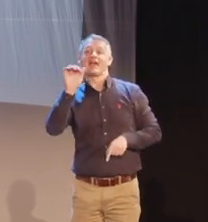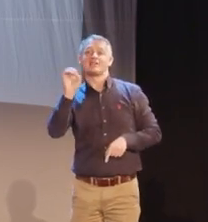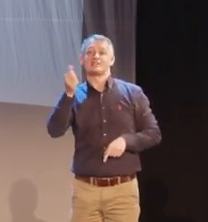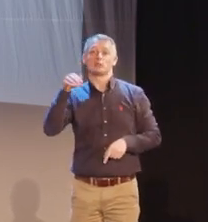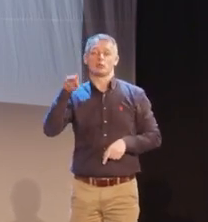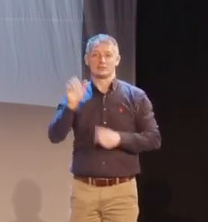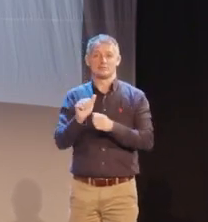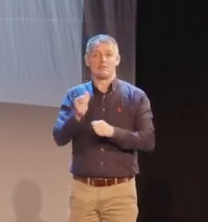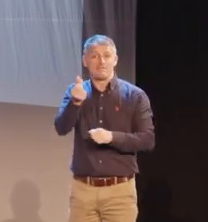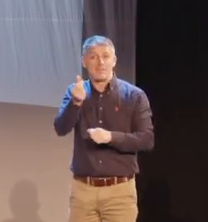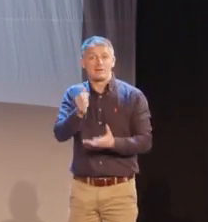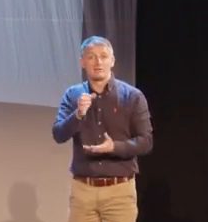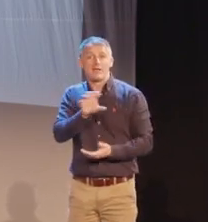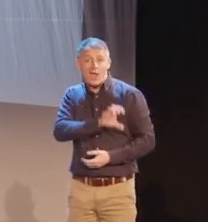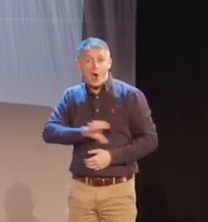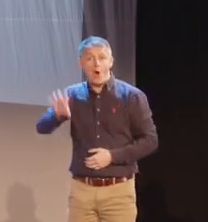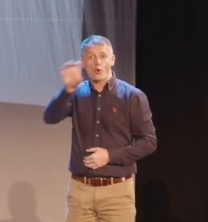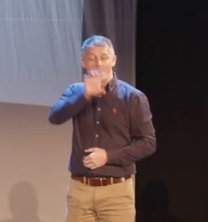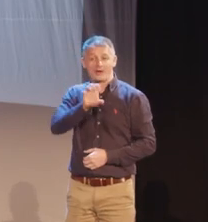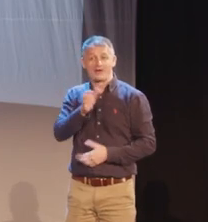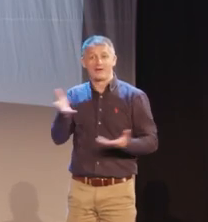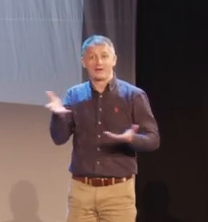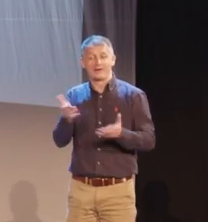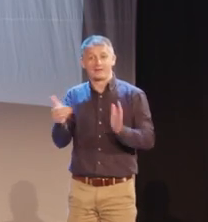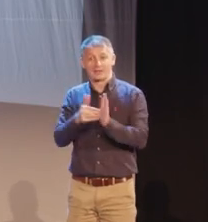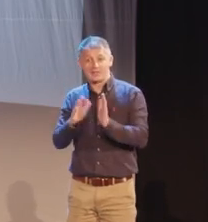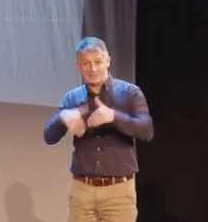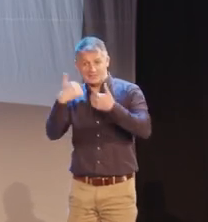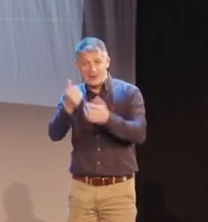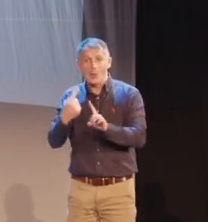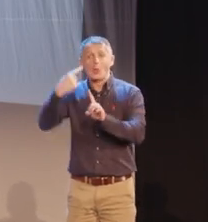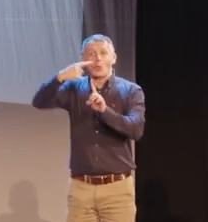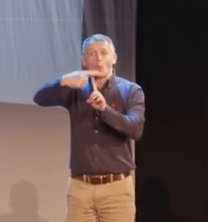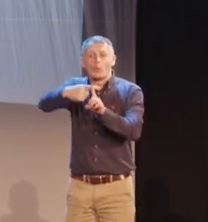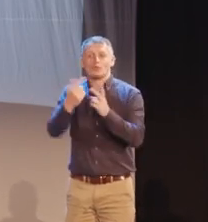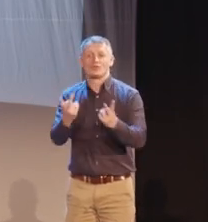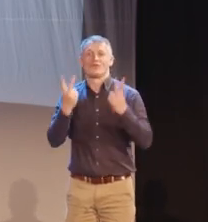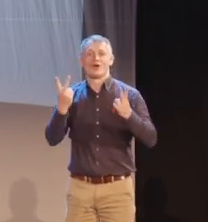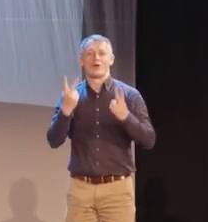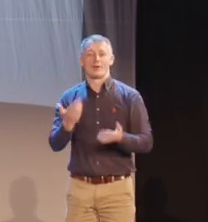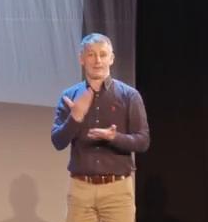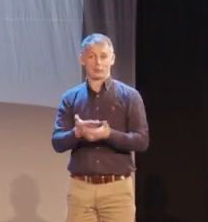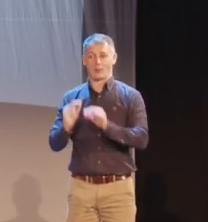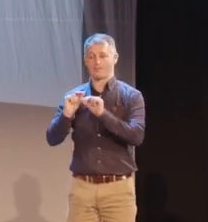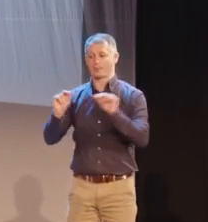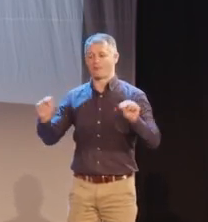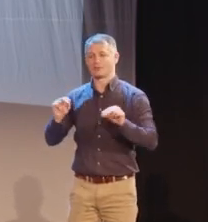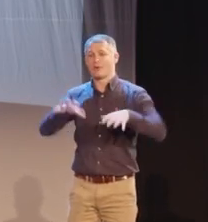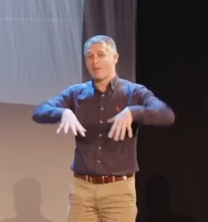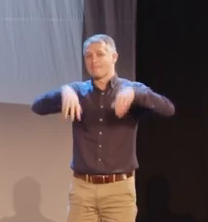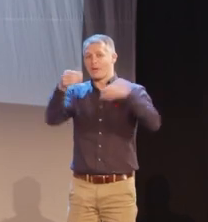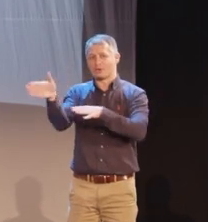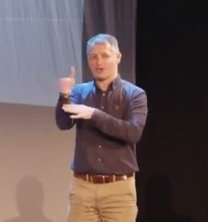bani europeni care, iarăși, trebuie să aducă plus valoare unor cadre didactice de la Aparatul Național